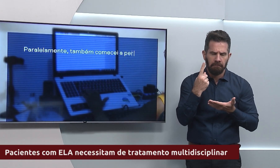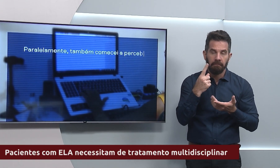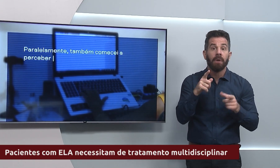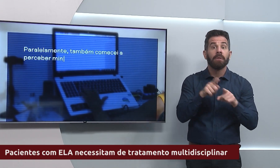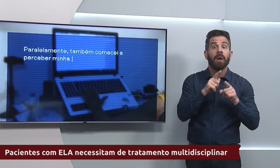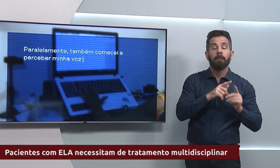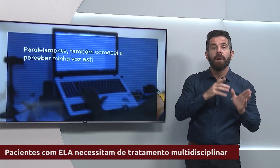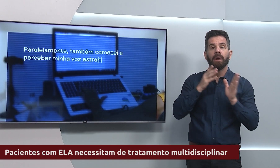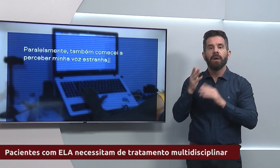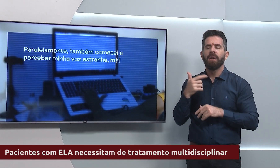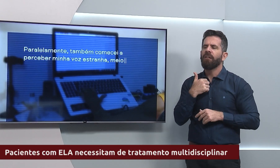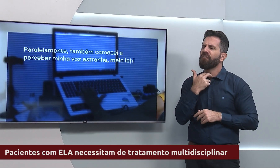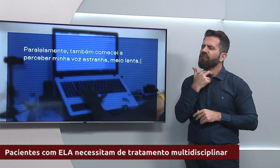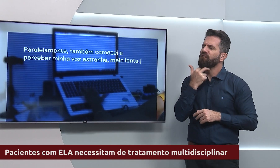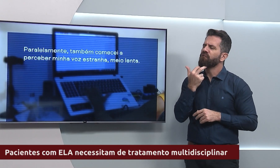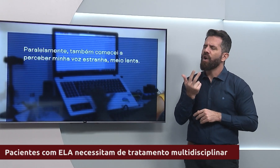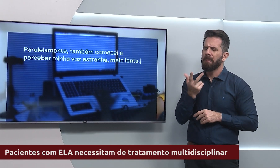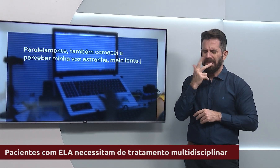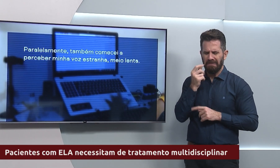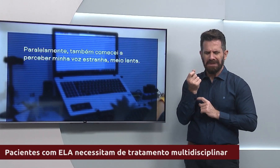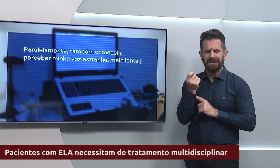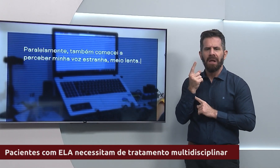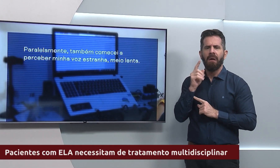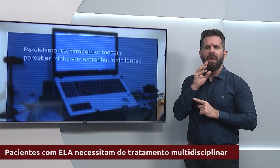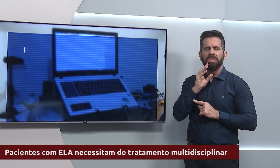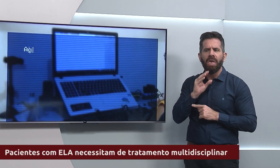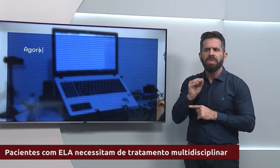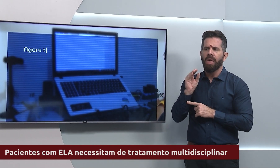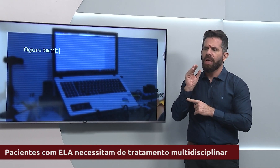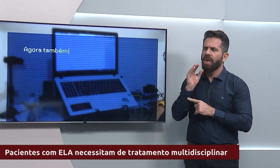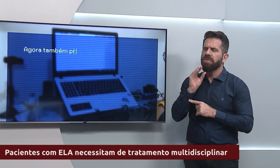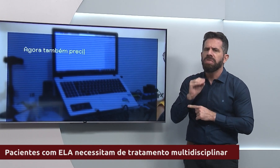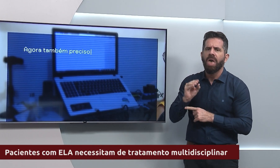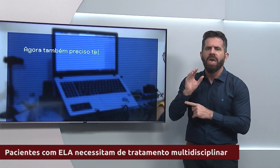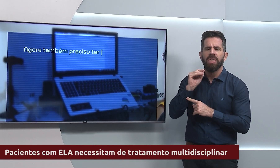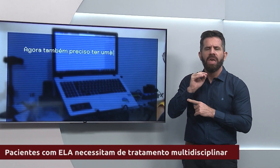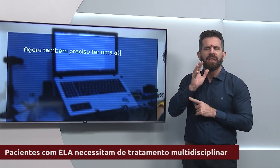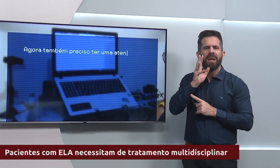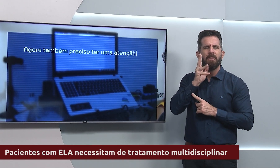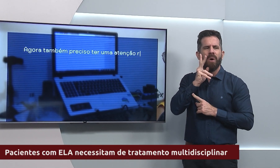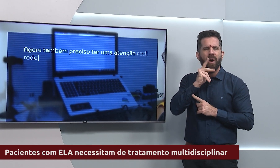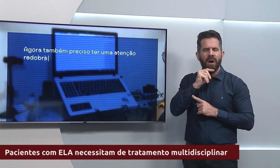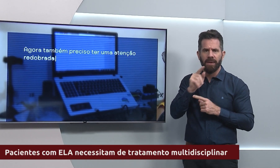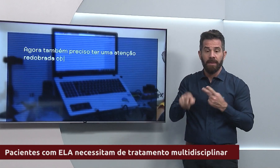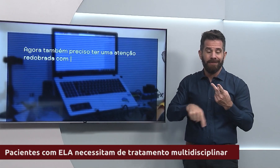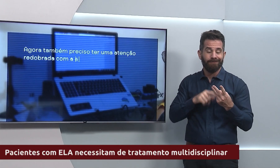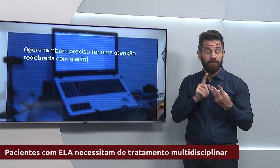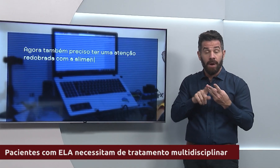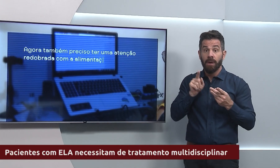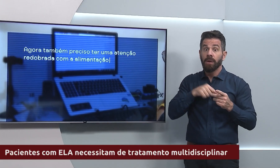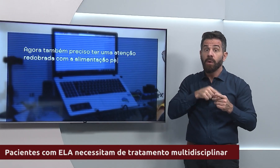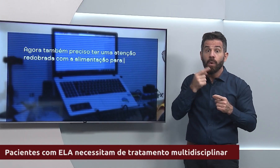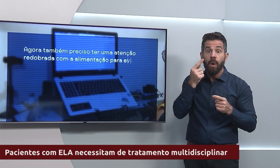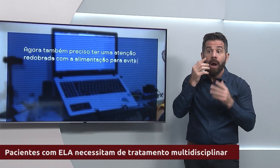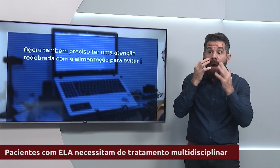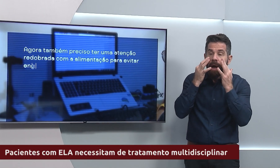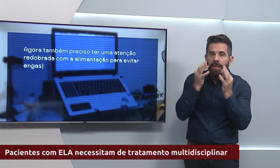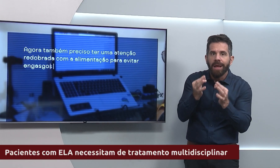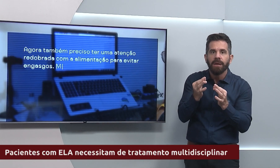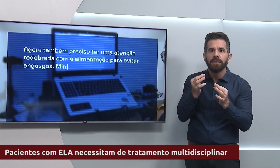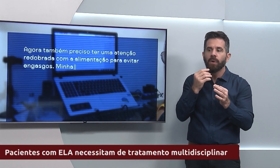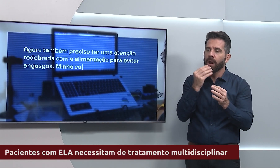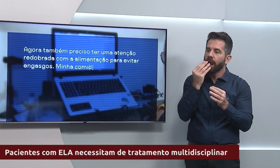perceber minha voz estranha, meio lenta. Agora eu também preciso ter uma atenção redobrada com a alimentação para evitar